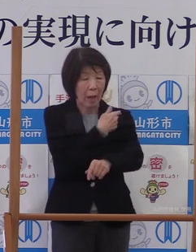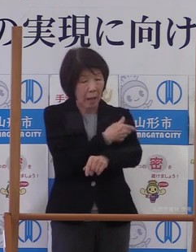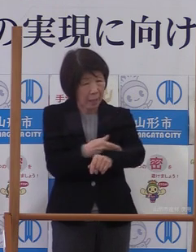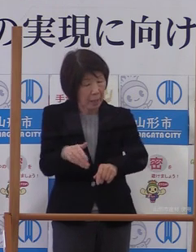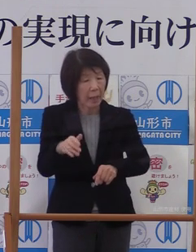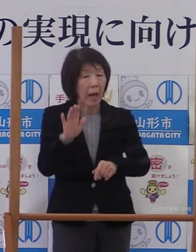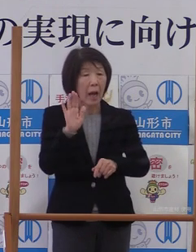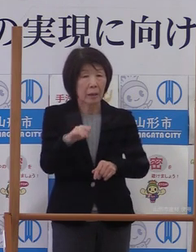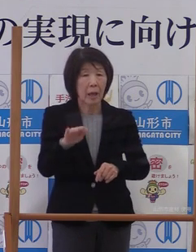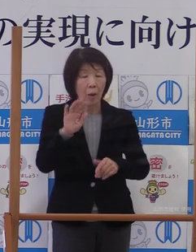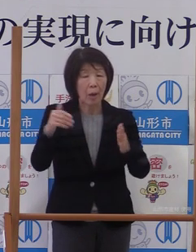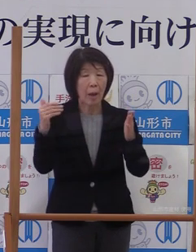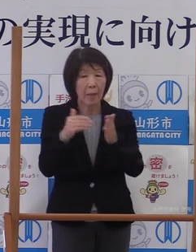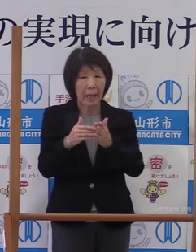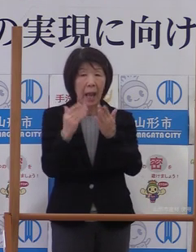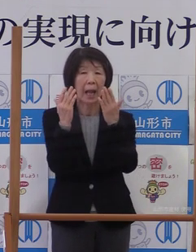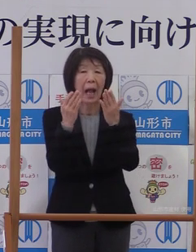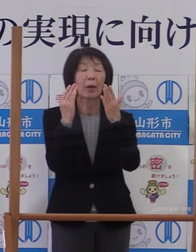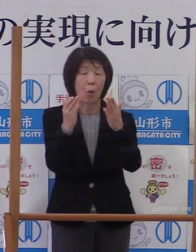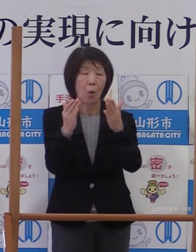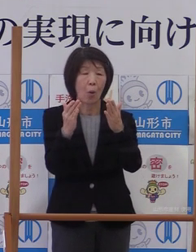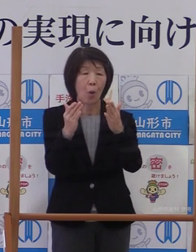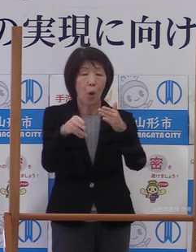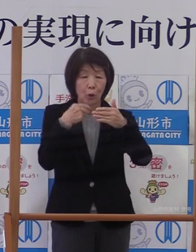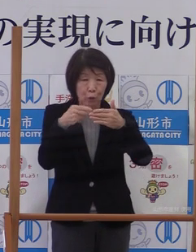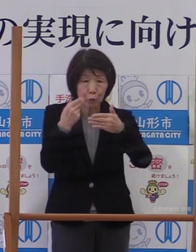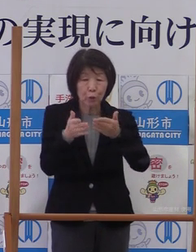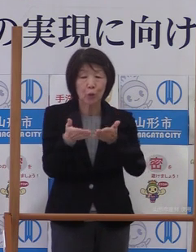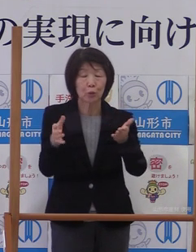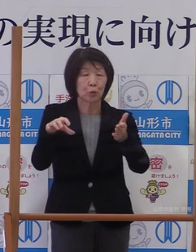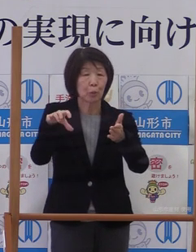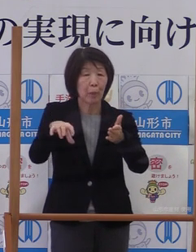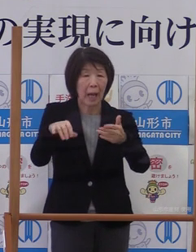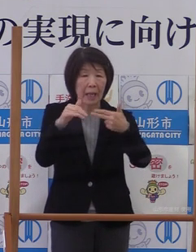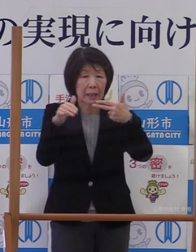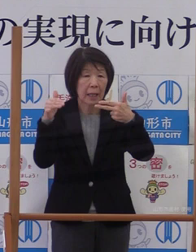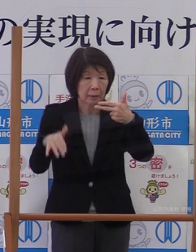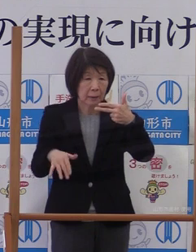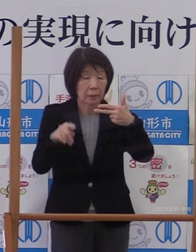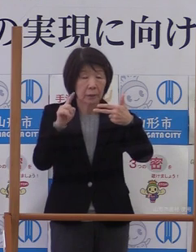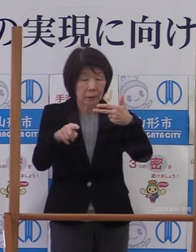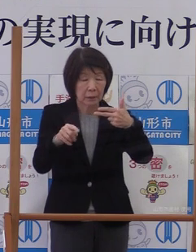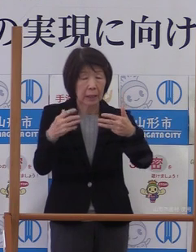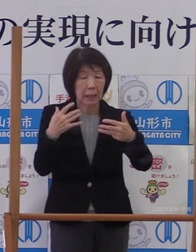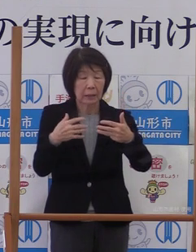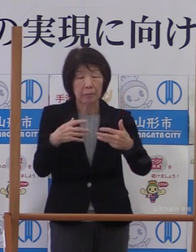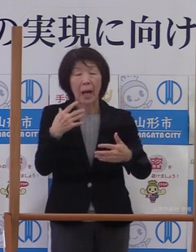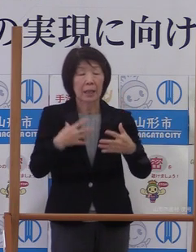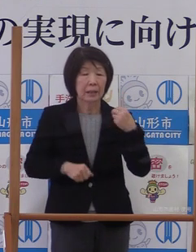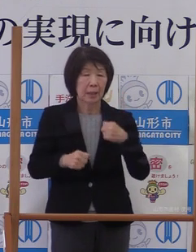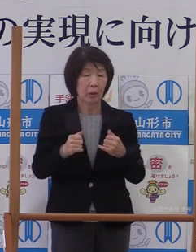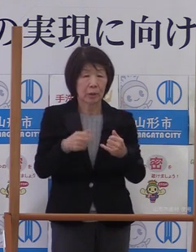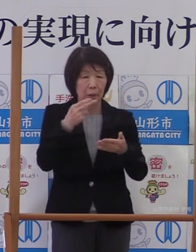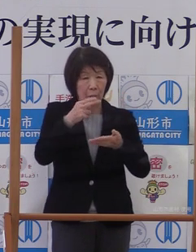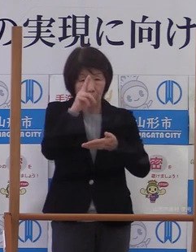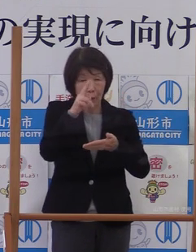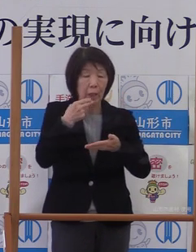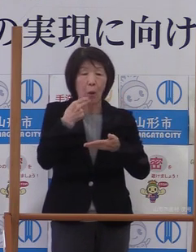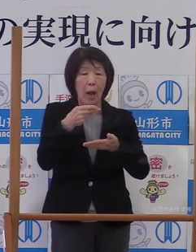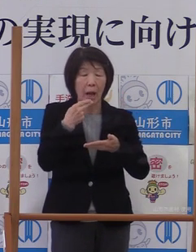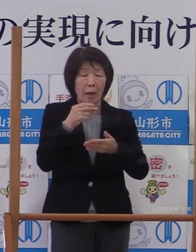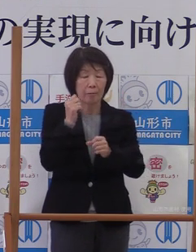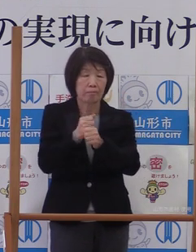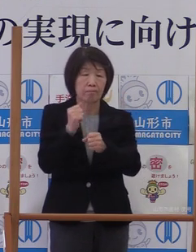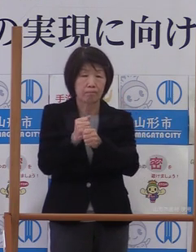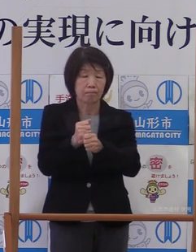これまでですね、学校給食で提供しております、生徒さんの食べるご飯についてはですね、県